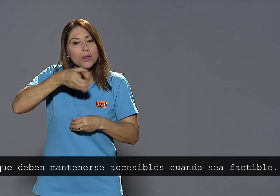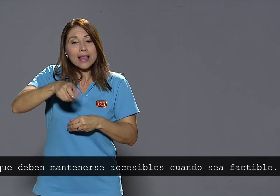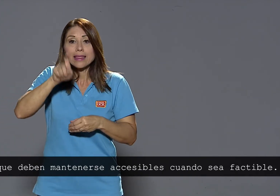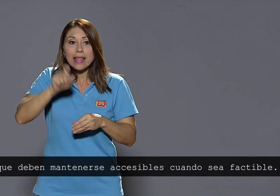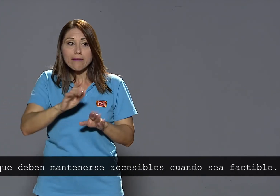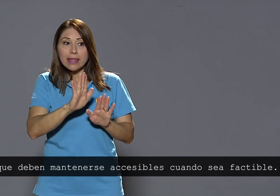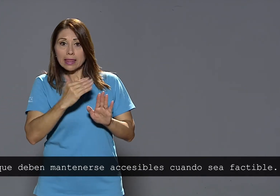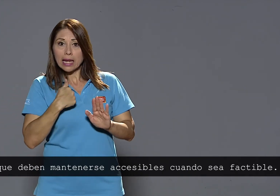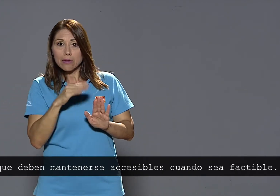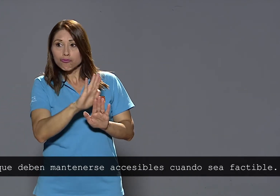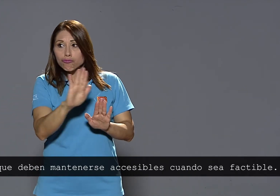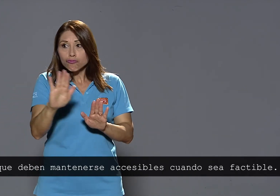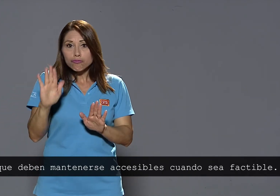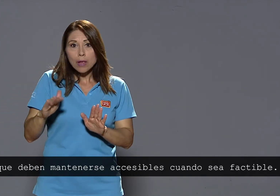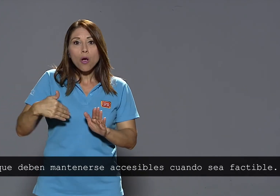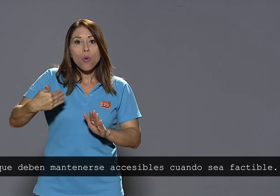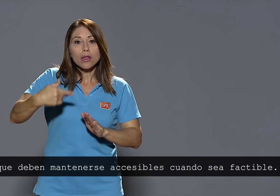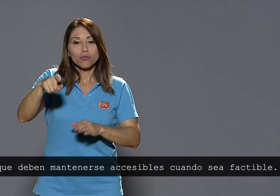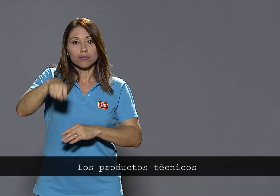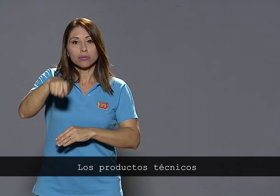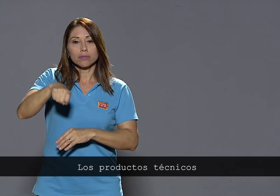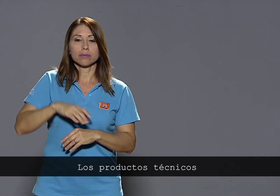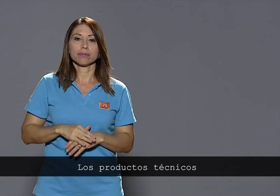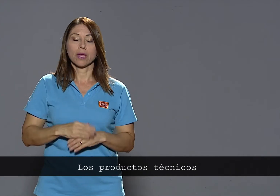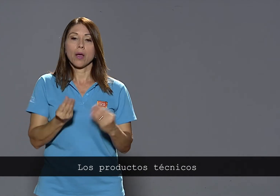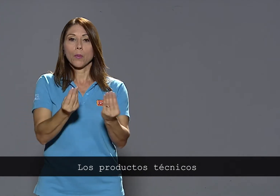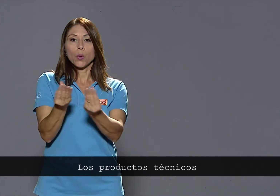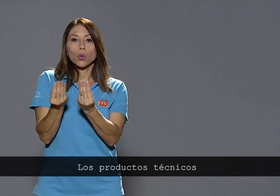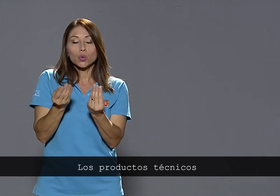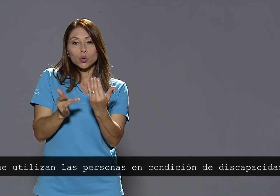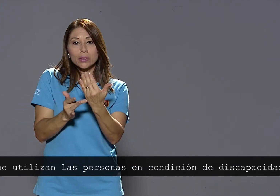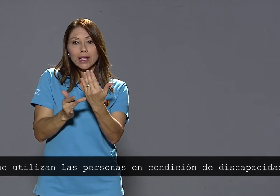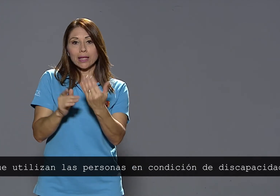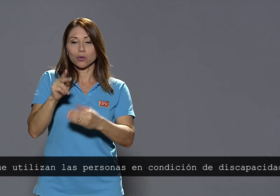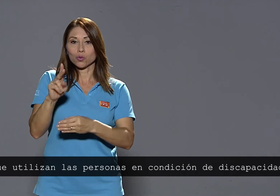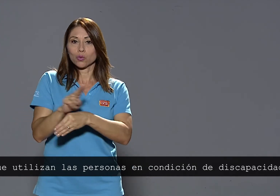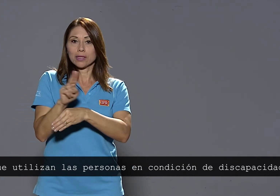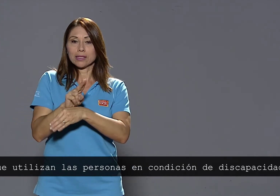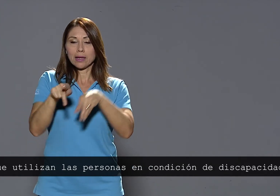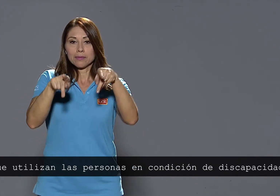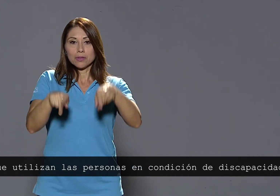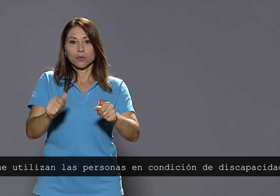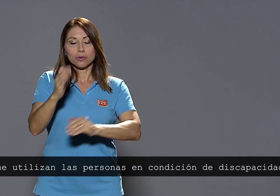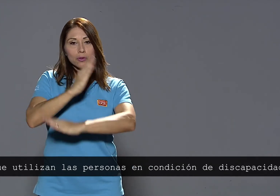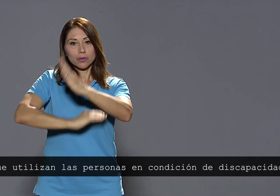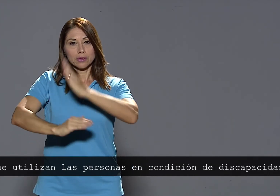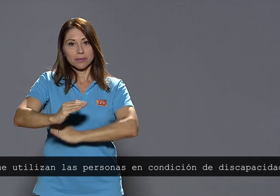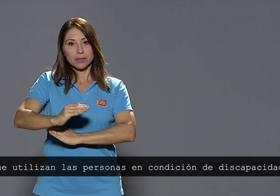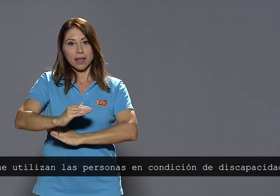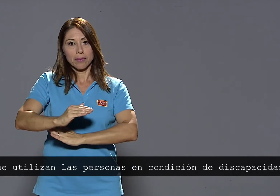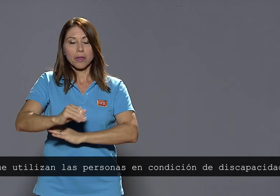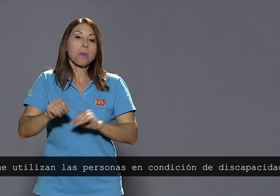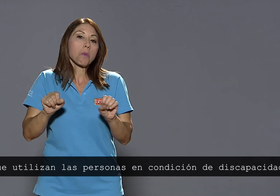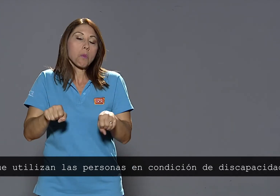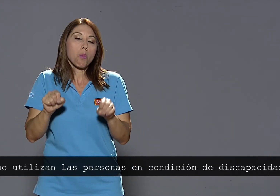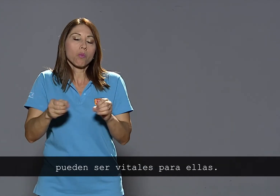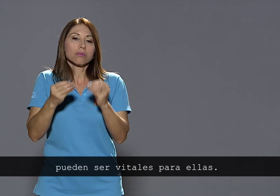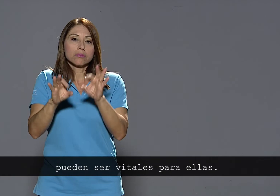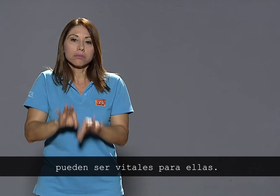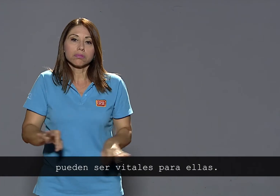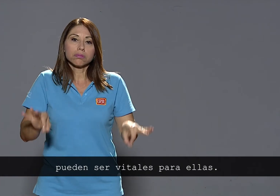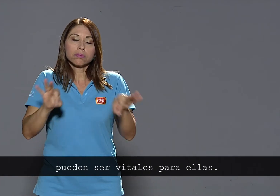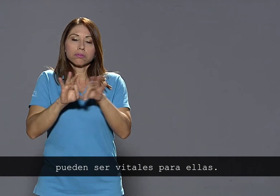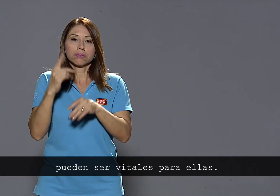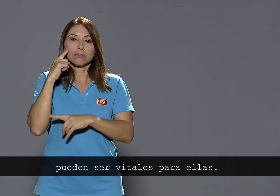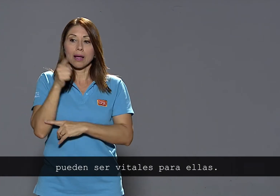mantenerse accesibles cuando sea factible. Los productos técnicos que utilizan las personas en condición de discapacidad